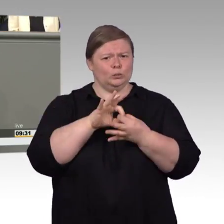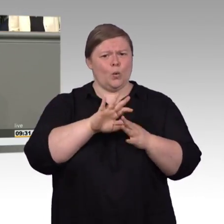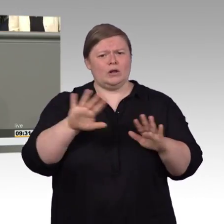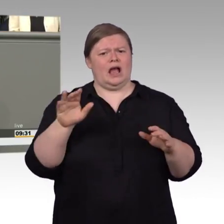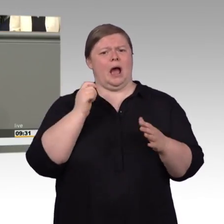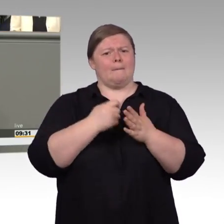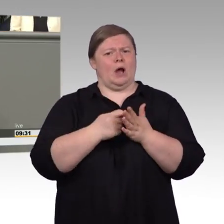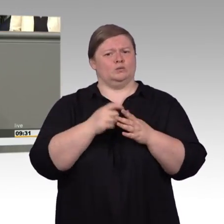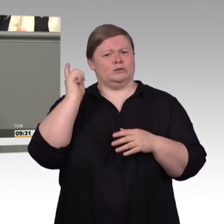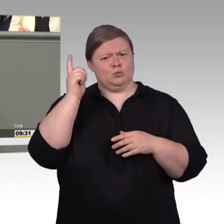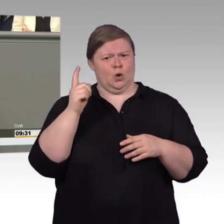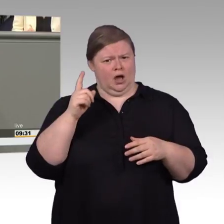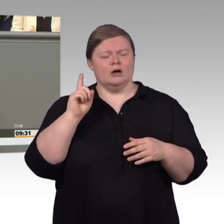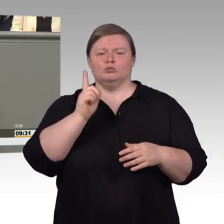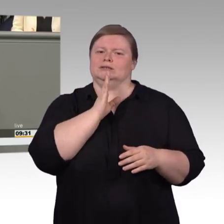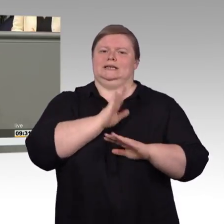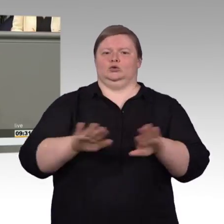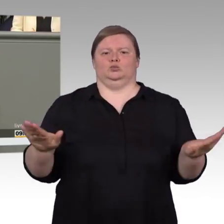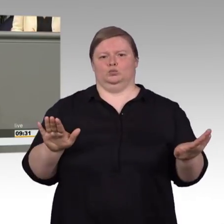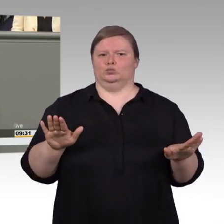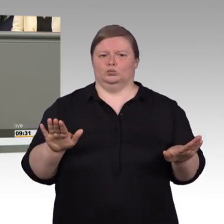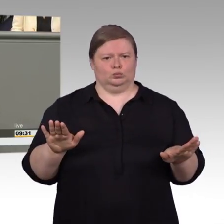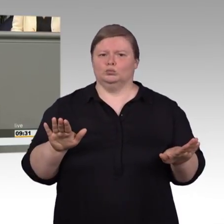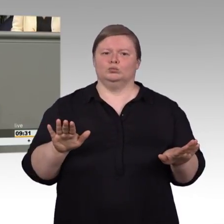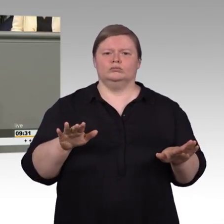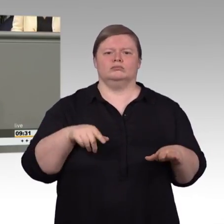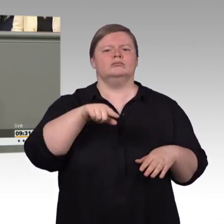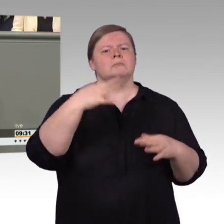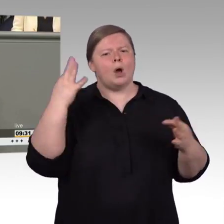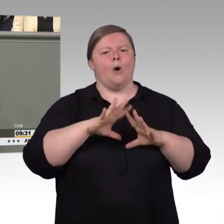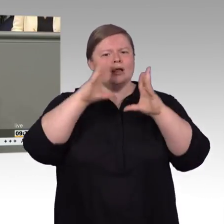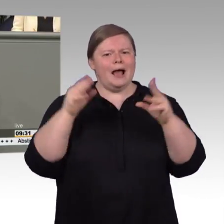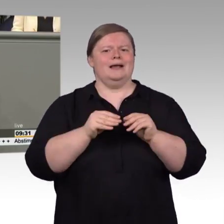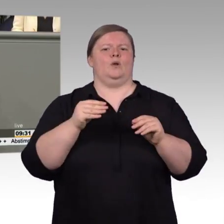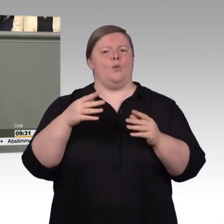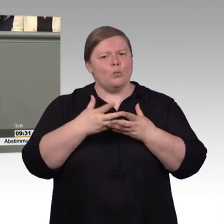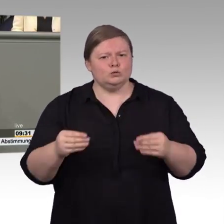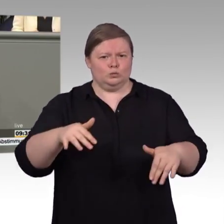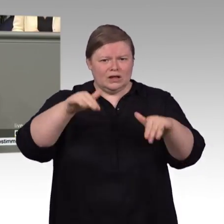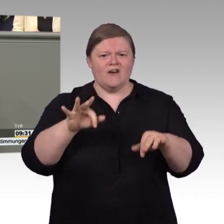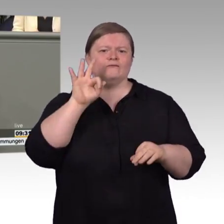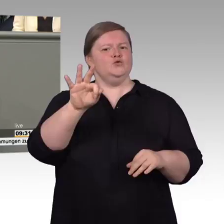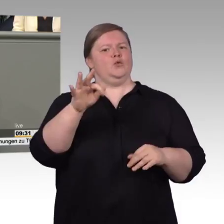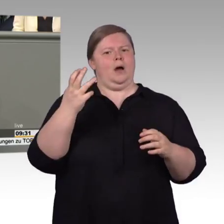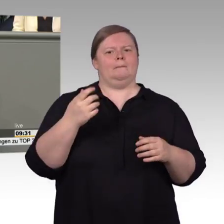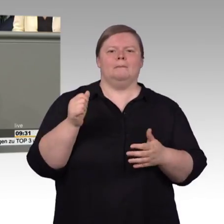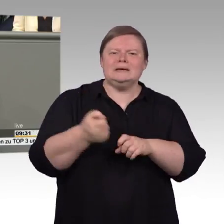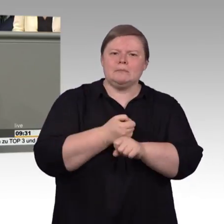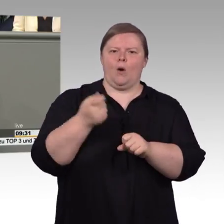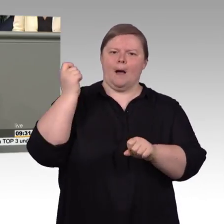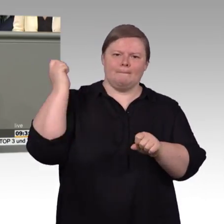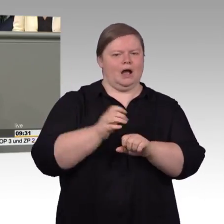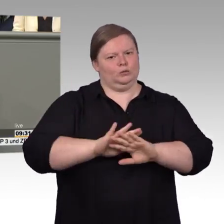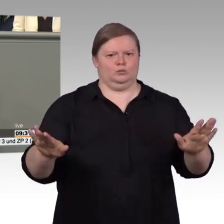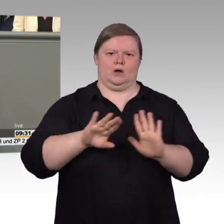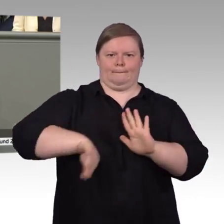Zur Not schreiben Sie einfach mit. Sie müssen endlich das deutsche Datenschutzrecht vollständig anpassen. Die